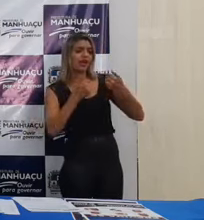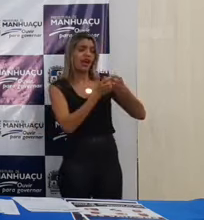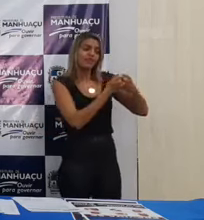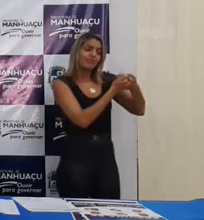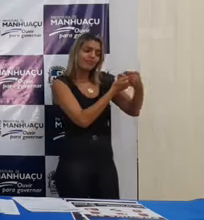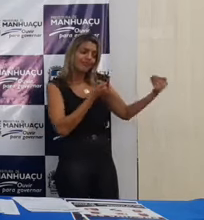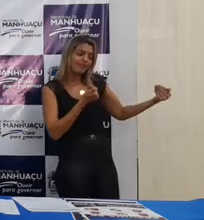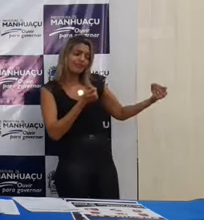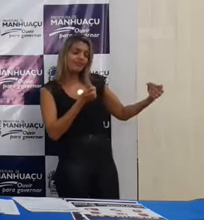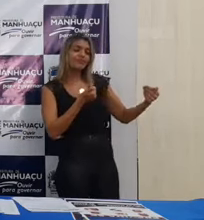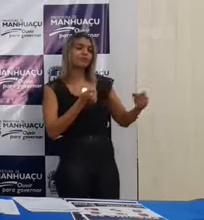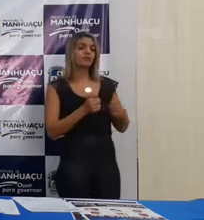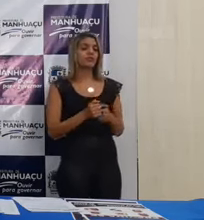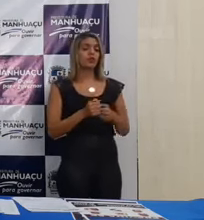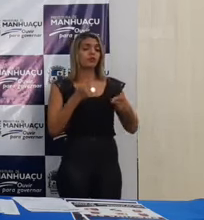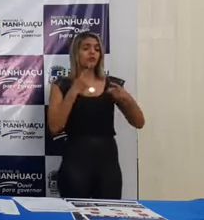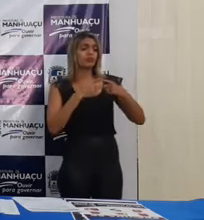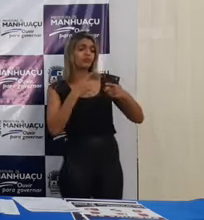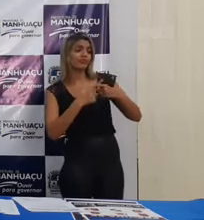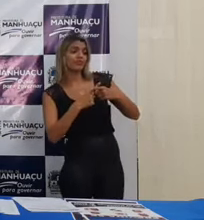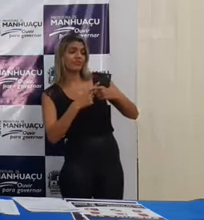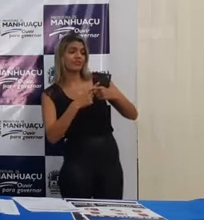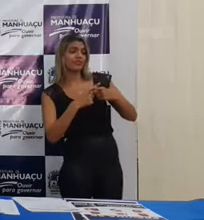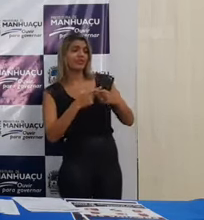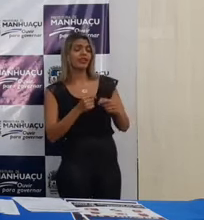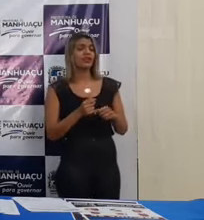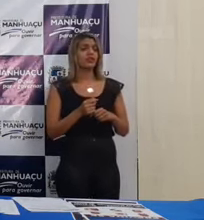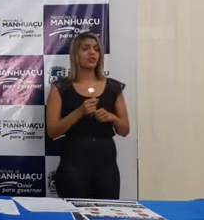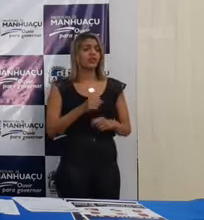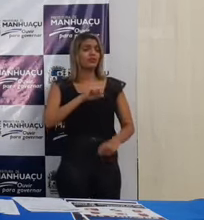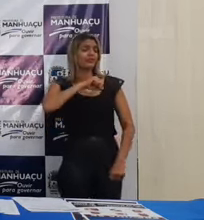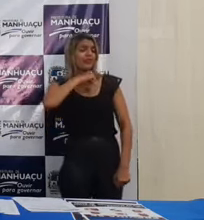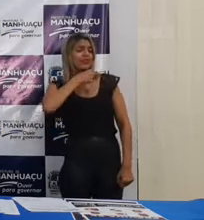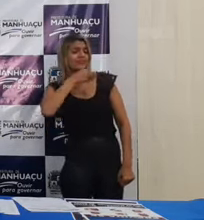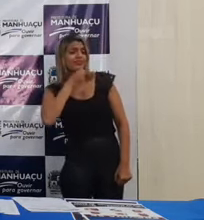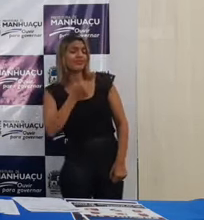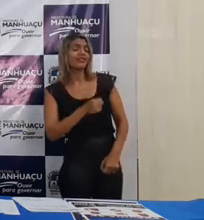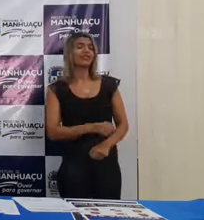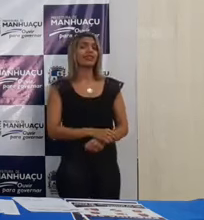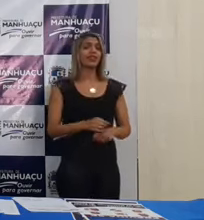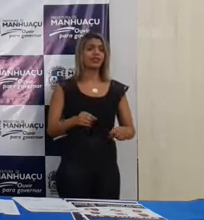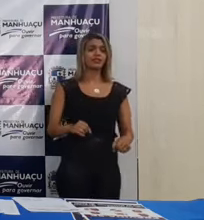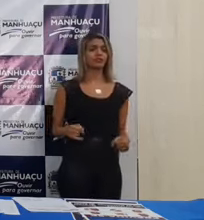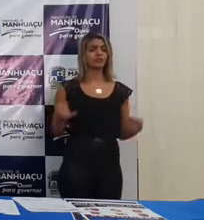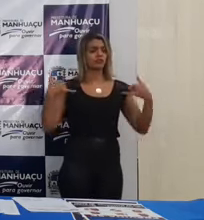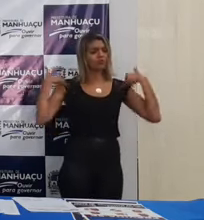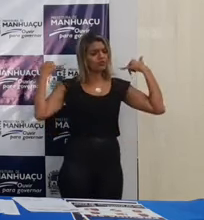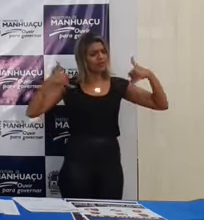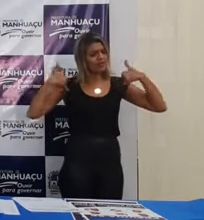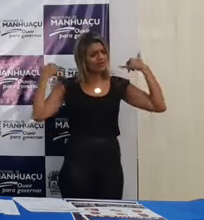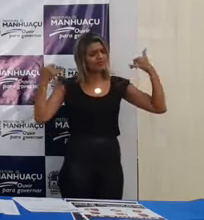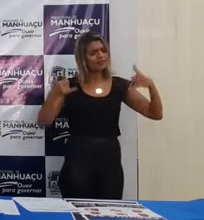hoje meio sozinho de fazer isso acontecer. A gente precisa do apoio de todos. Se